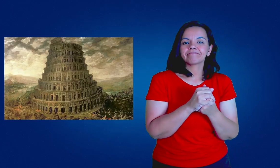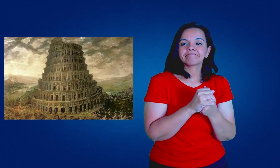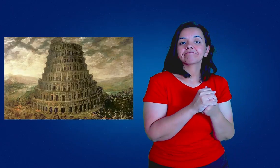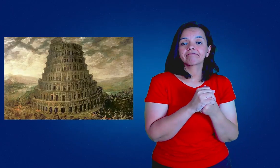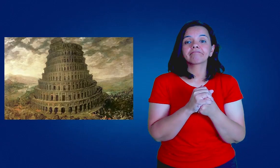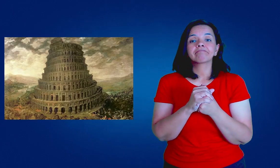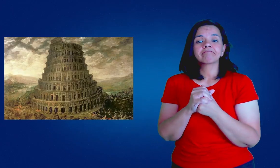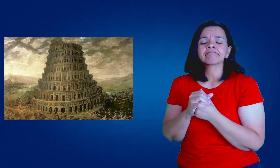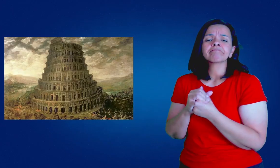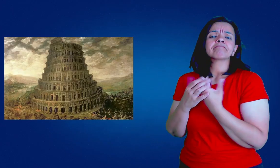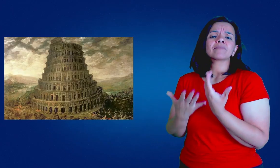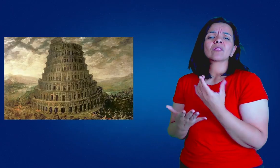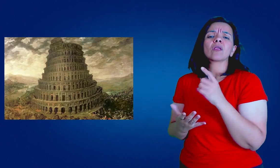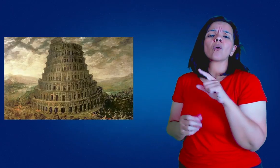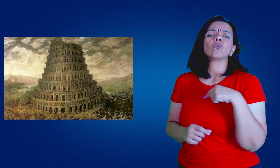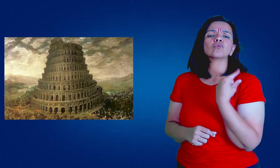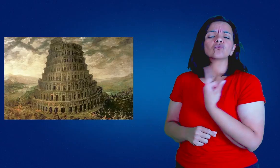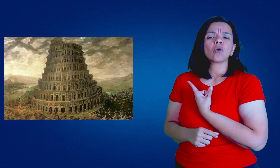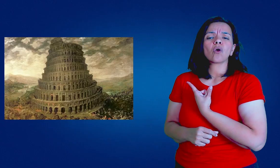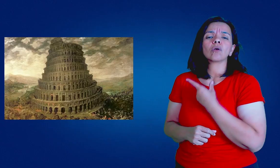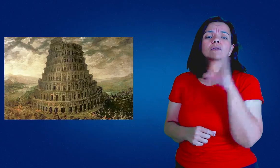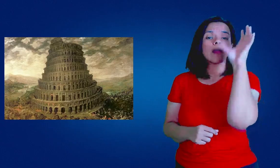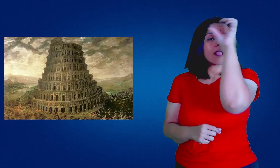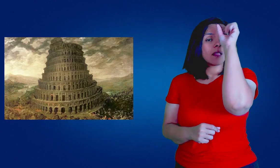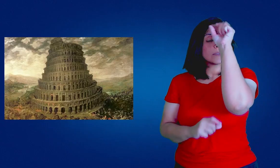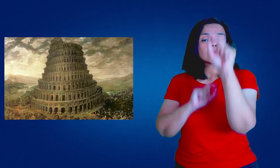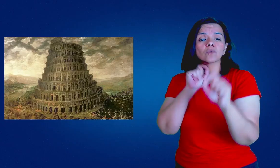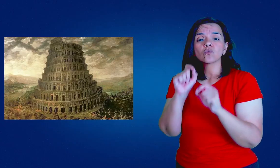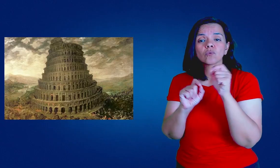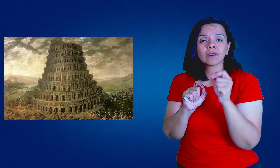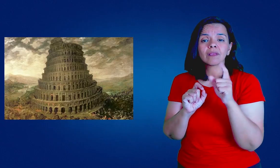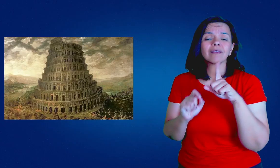iam continuar essa construção sem a comunicação entre eles?